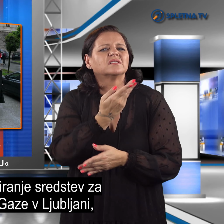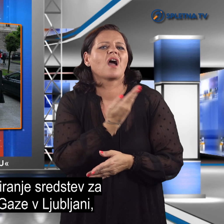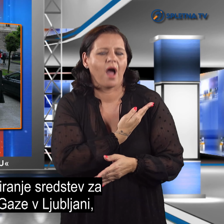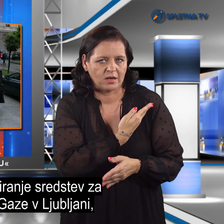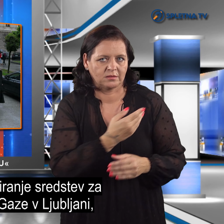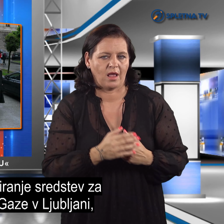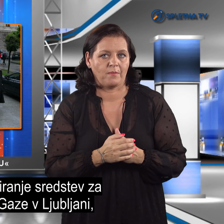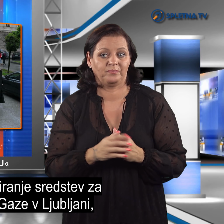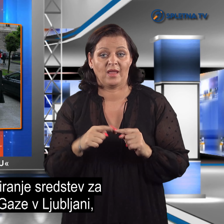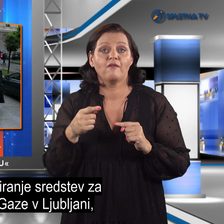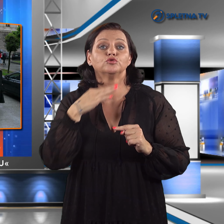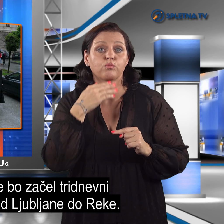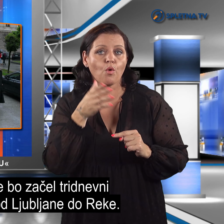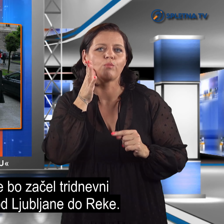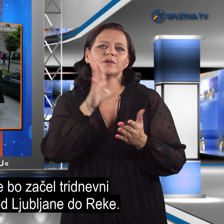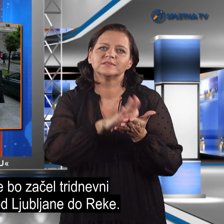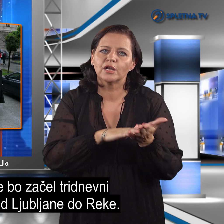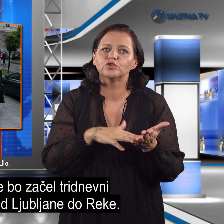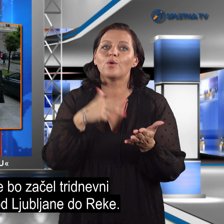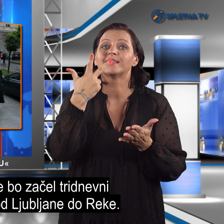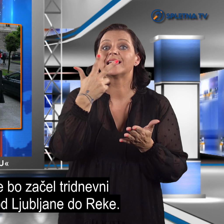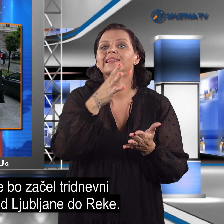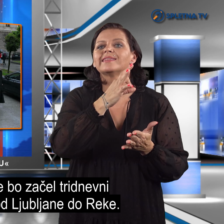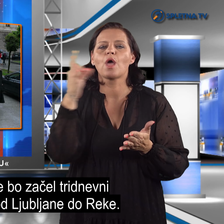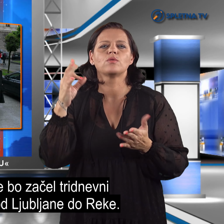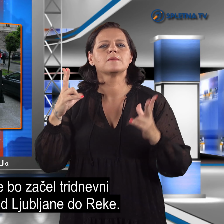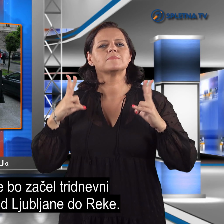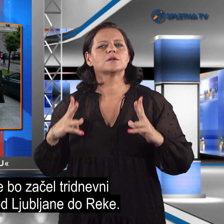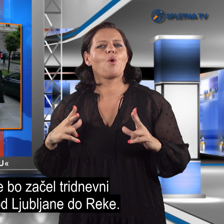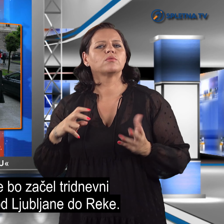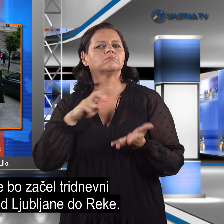pa se bo začel 3-dnevni mirovni pohod od Ljubljane do Reke.